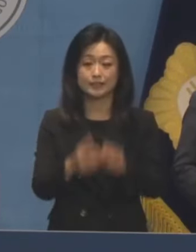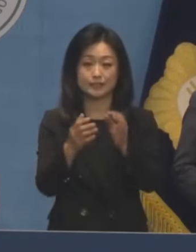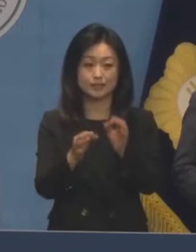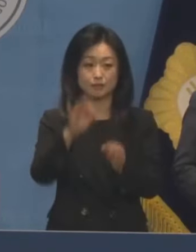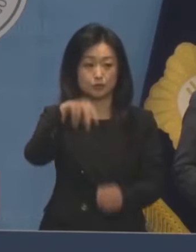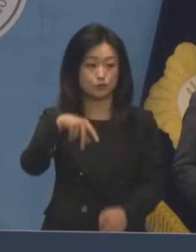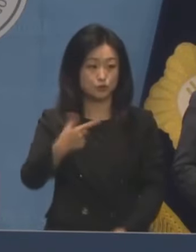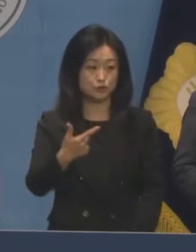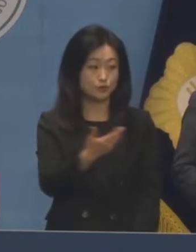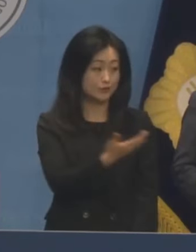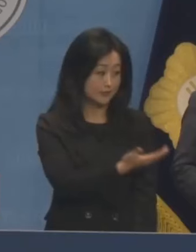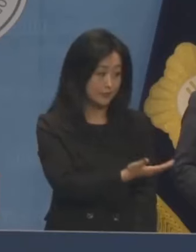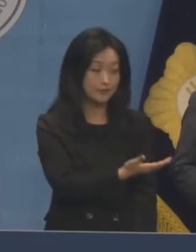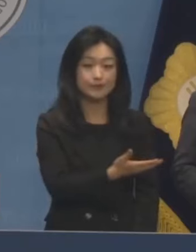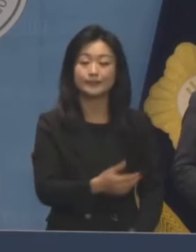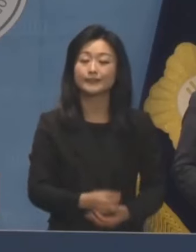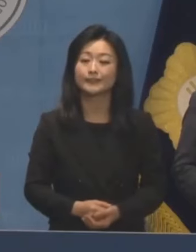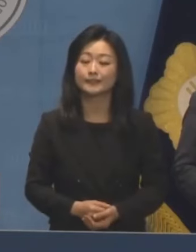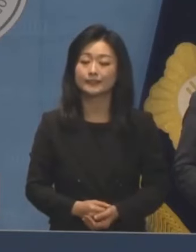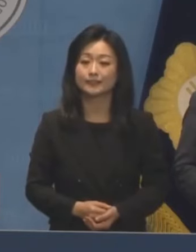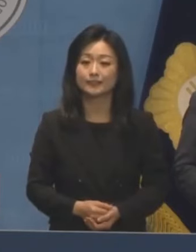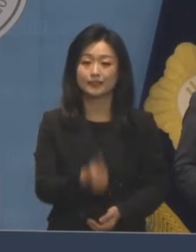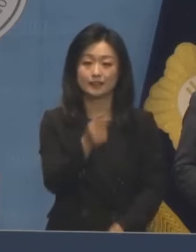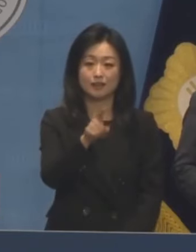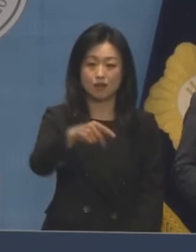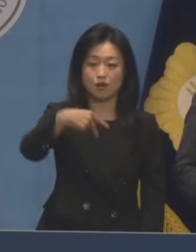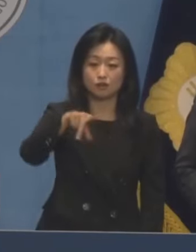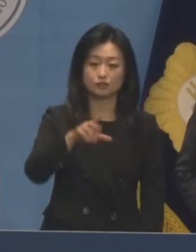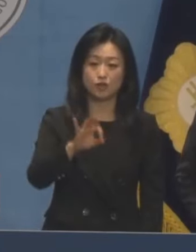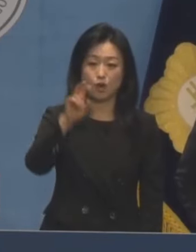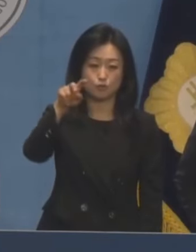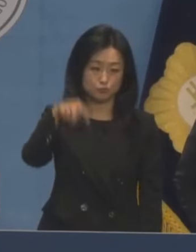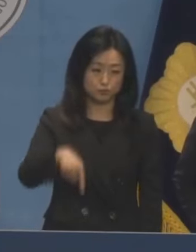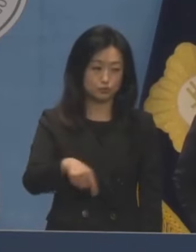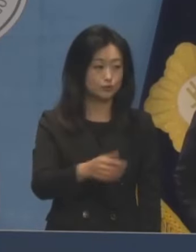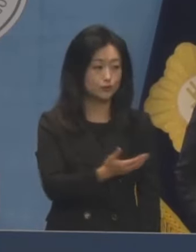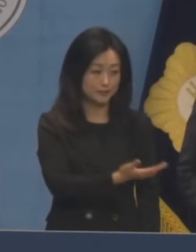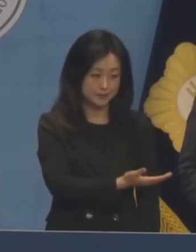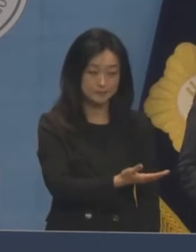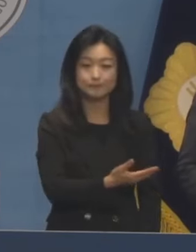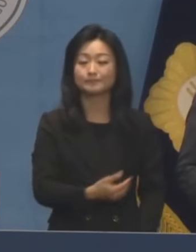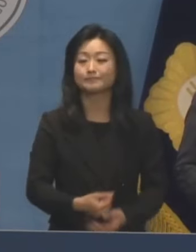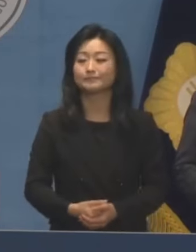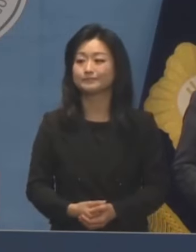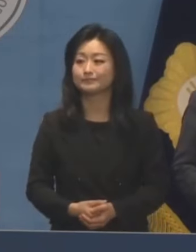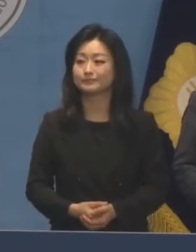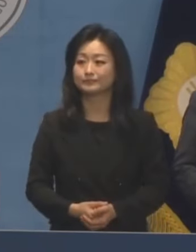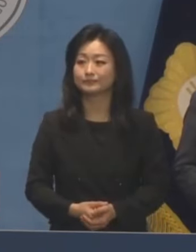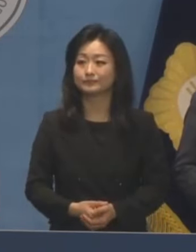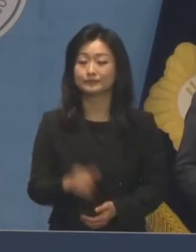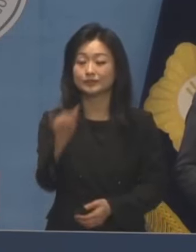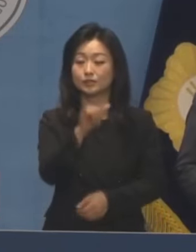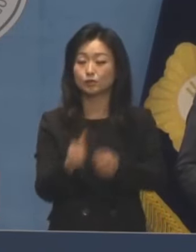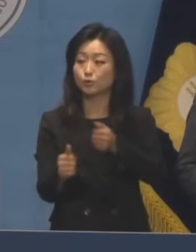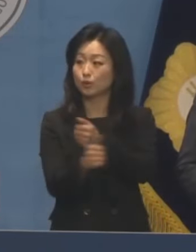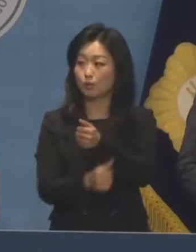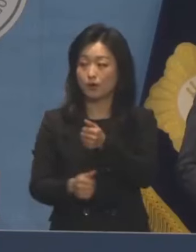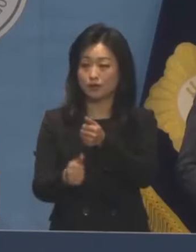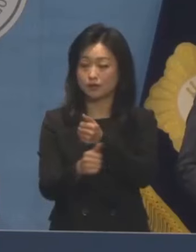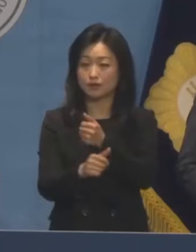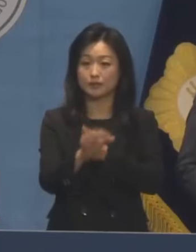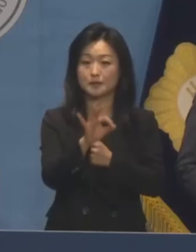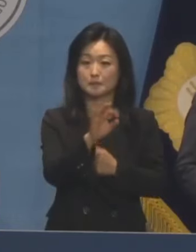의원님 오셨습니다네 허성무 의원님 오셨습니다네 더불어민주당 을주 위원회